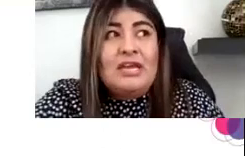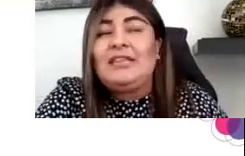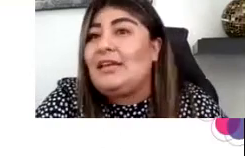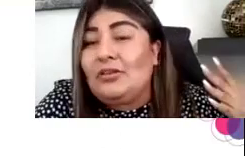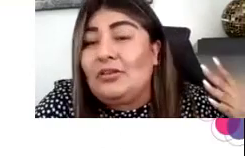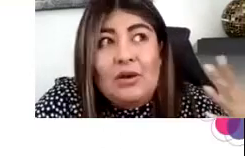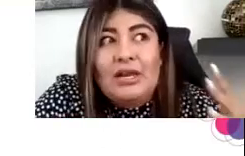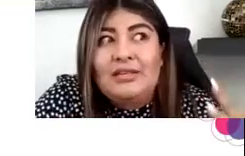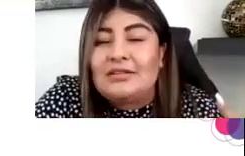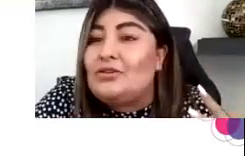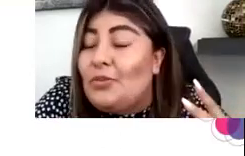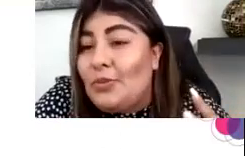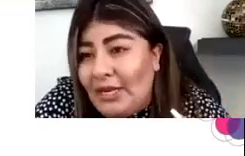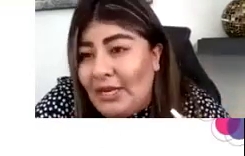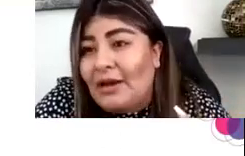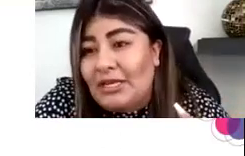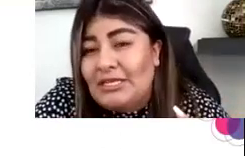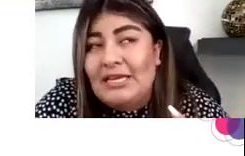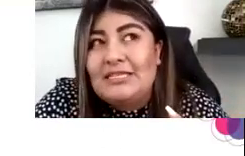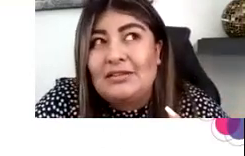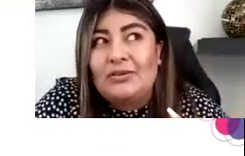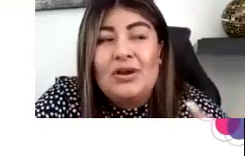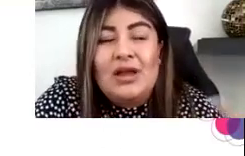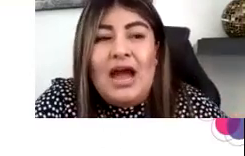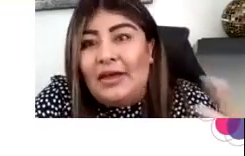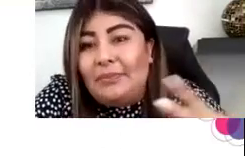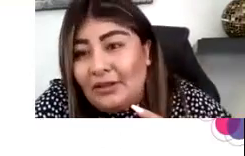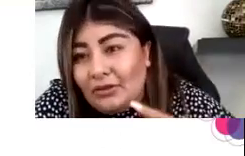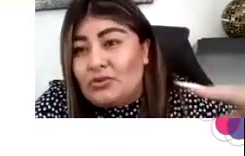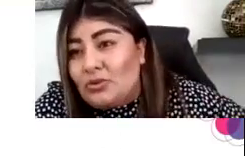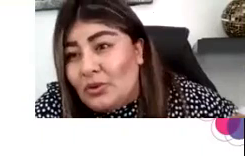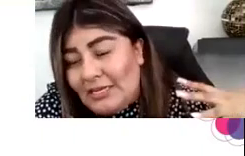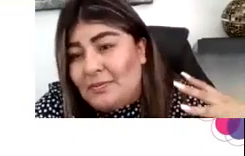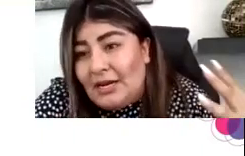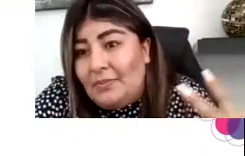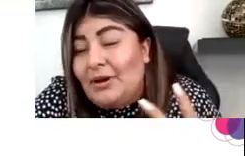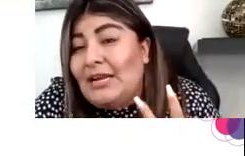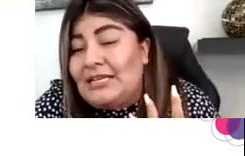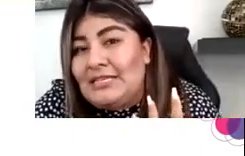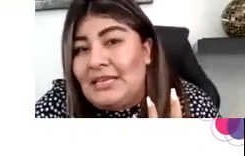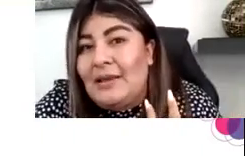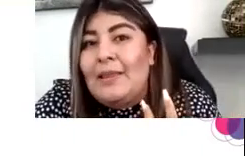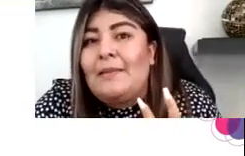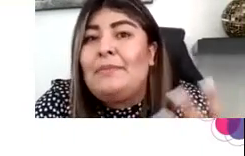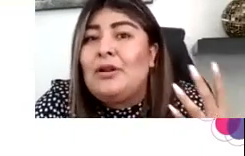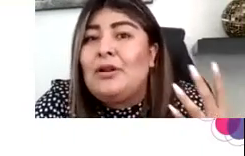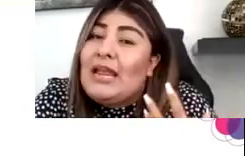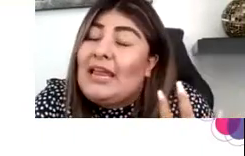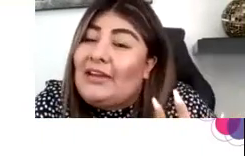tiene toda una intención muy buena porque está haciendo, adaptando sus lugares para que puedan accesar. Pero ¿en qué